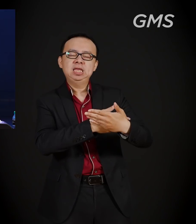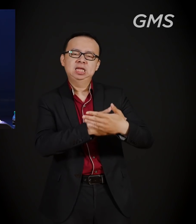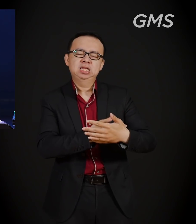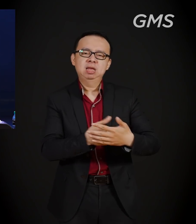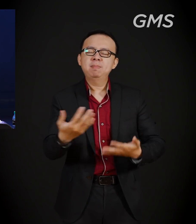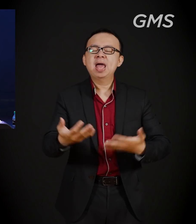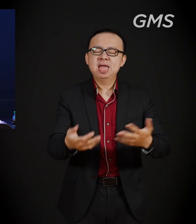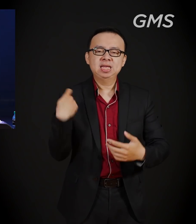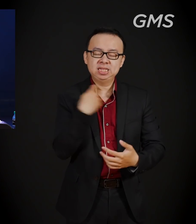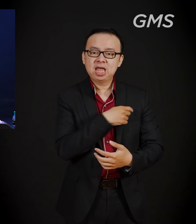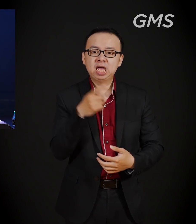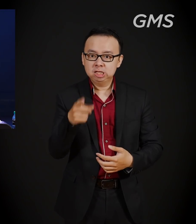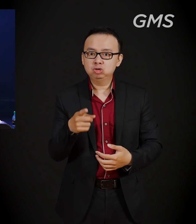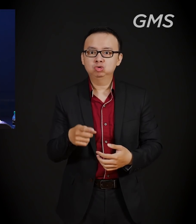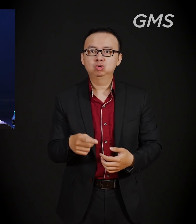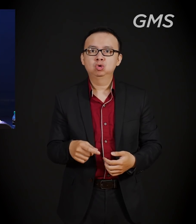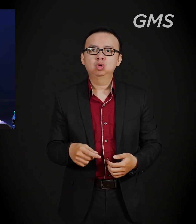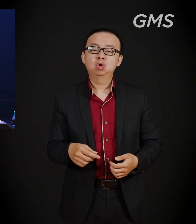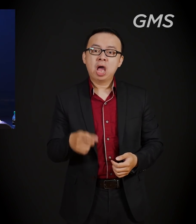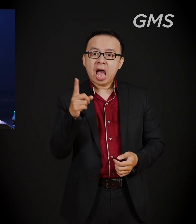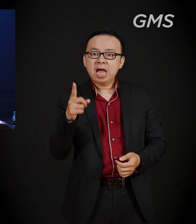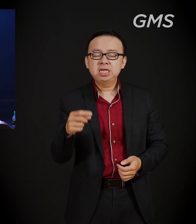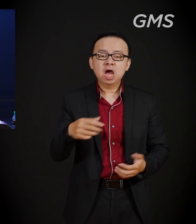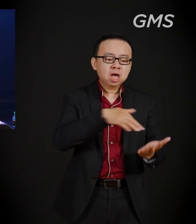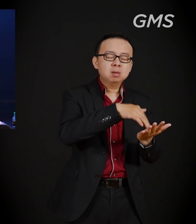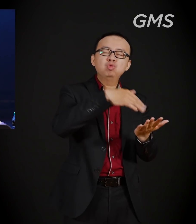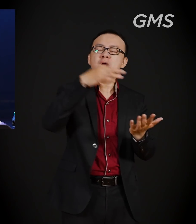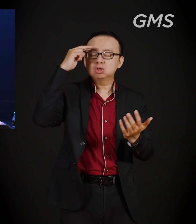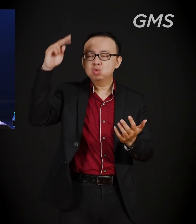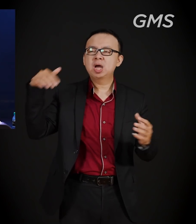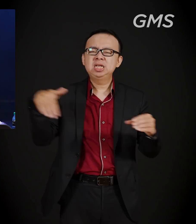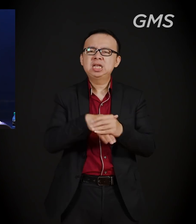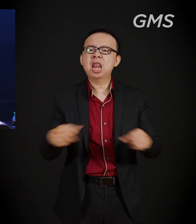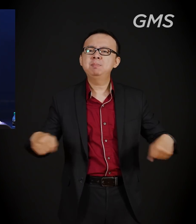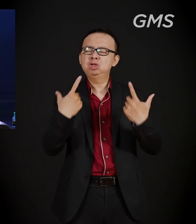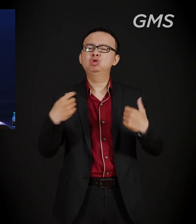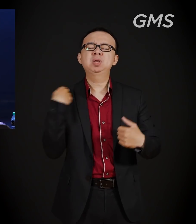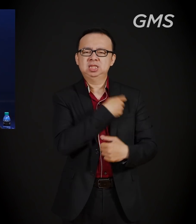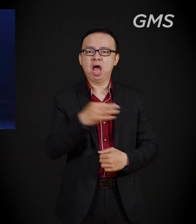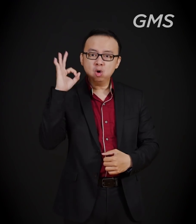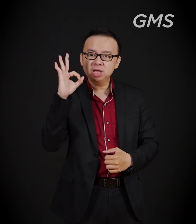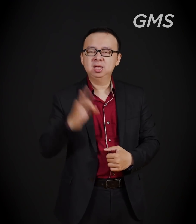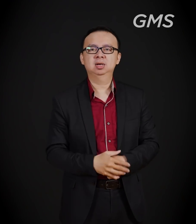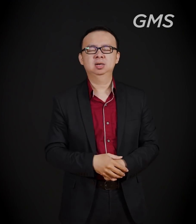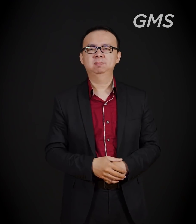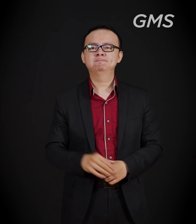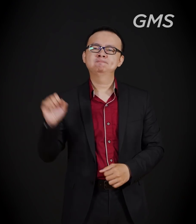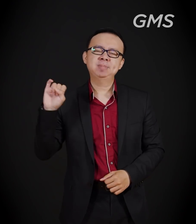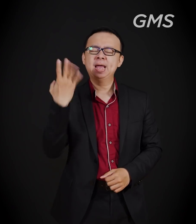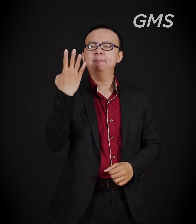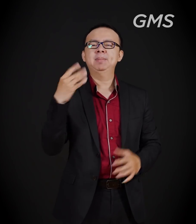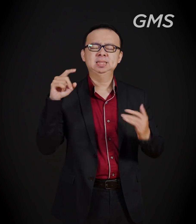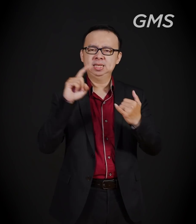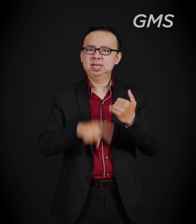keras, di balik harga-harga mahal yang harus kita bayar, selalu ada kemuliaan Tuhan yang dahsyat dan luar biasa. Yang setuju sama saya katakan amin. Dan yang keempat,